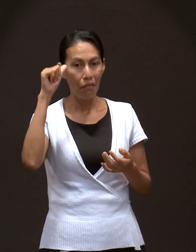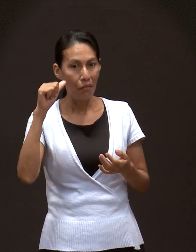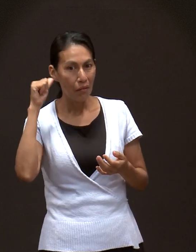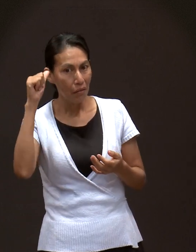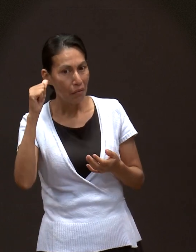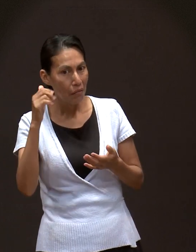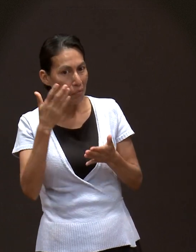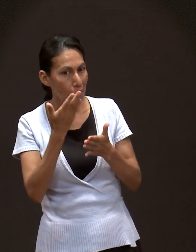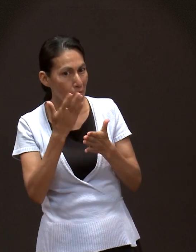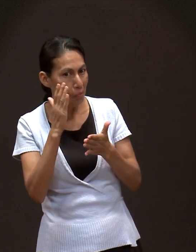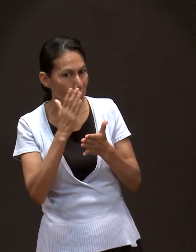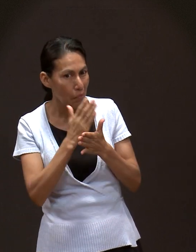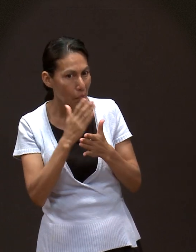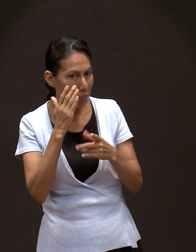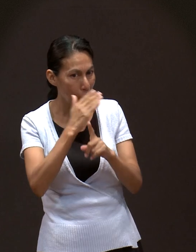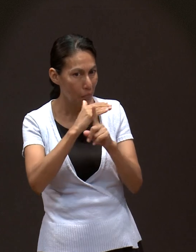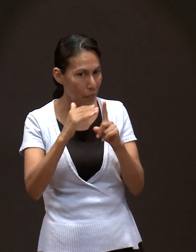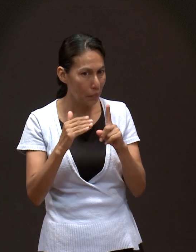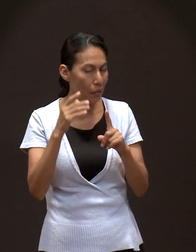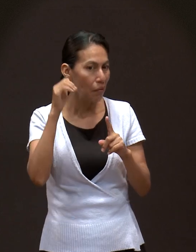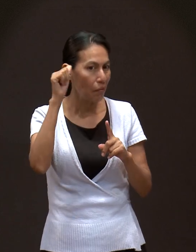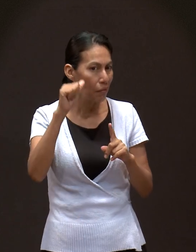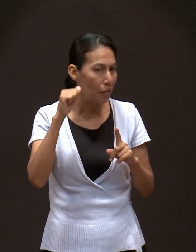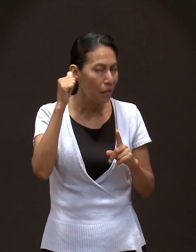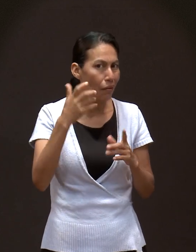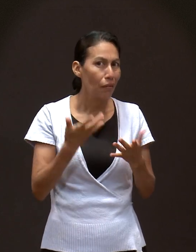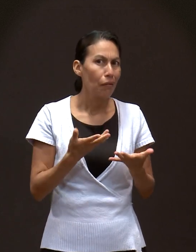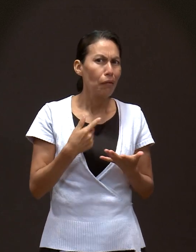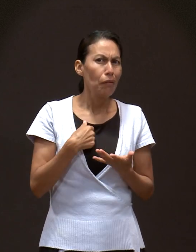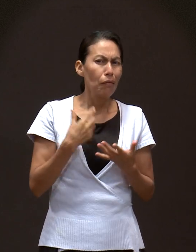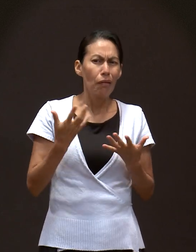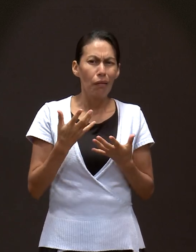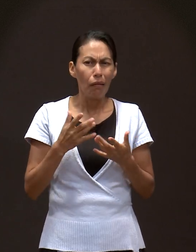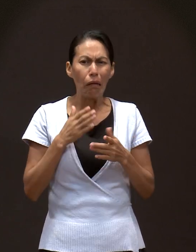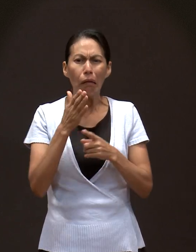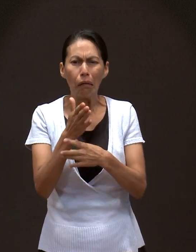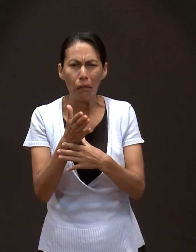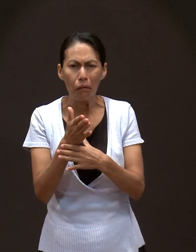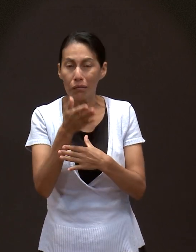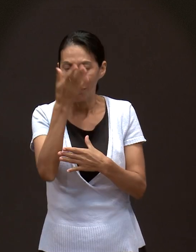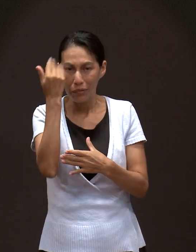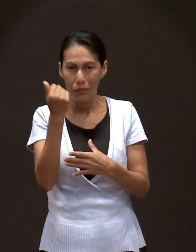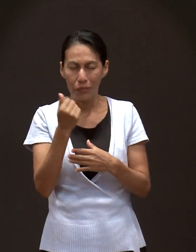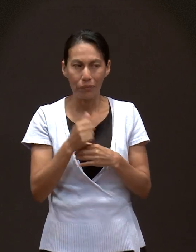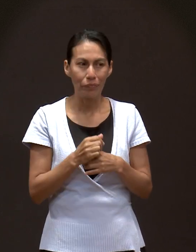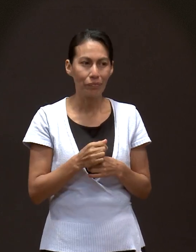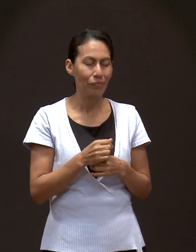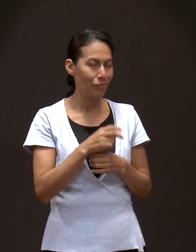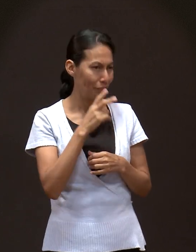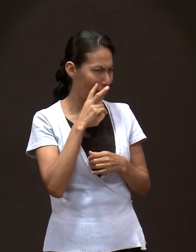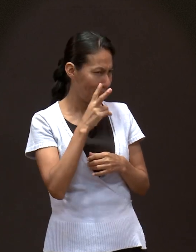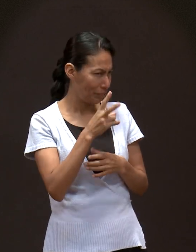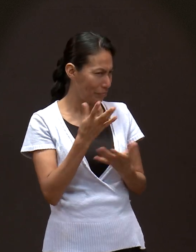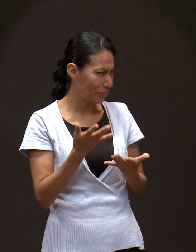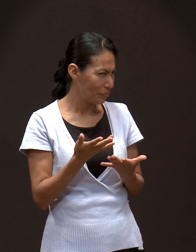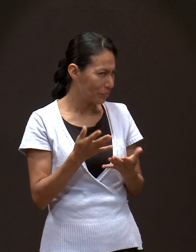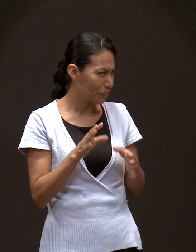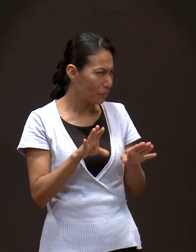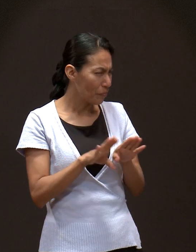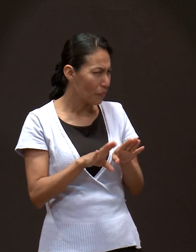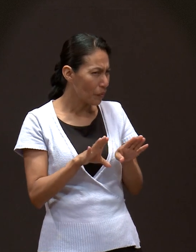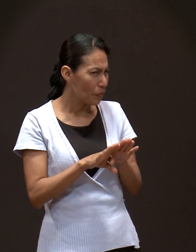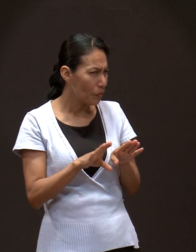casi a mitad de abril y yo no tenía para dónde ir. Kevin, yo puedo ver, comentando tu